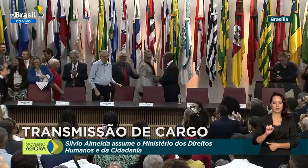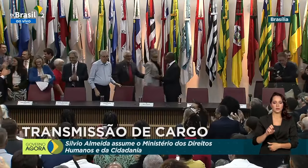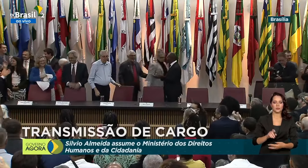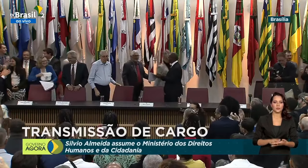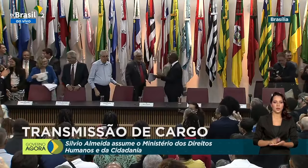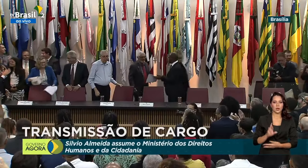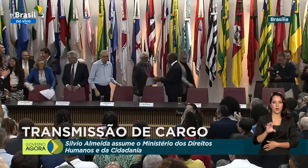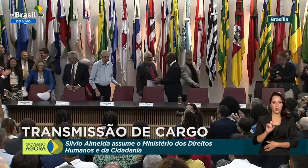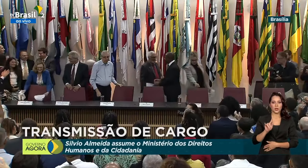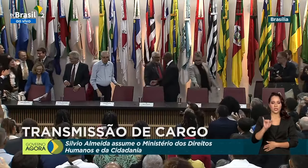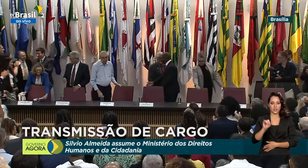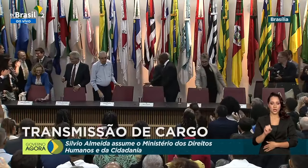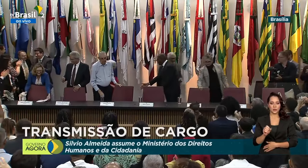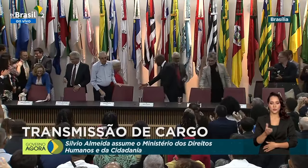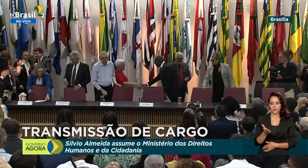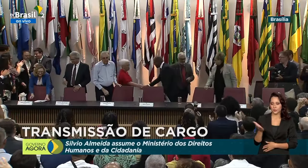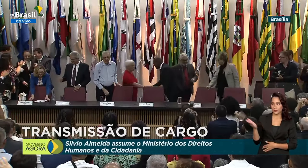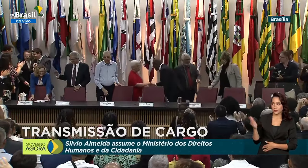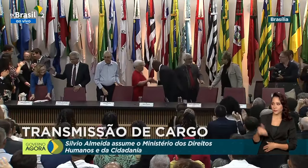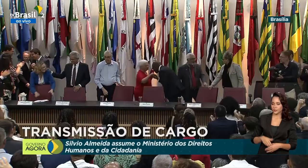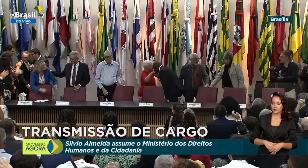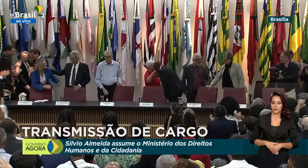Rogério sotiler